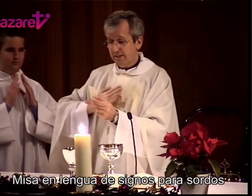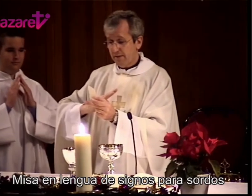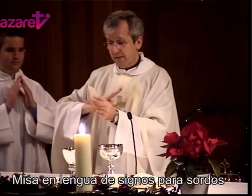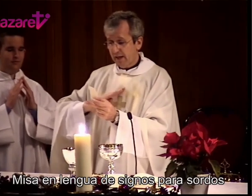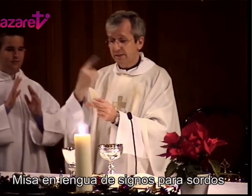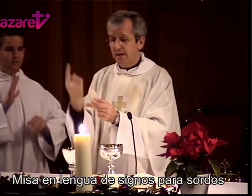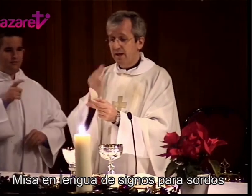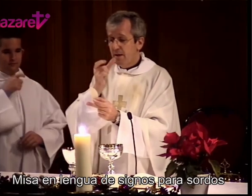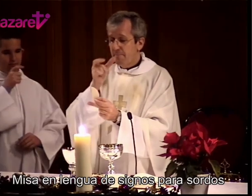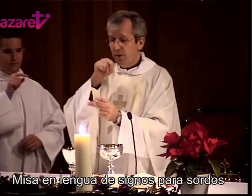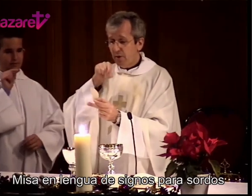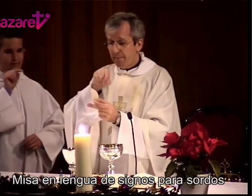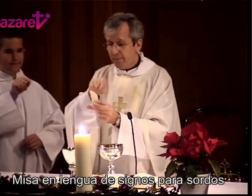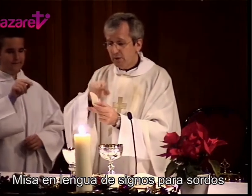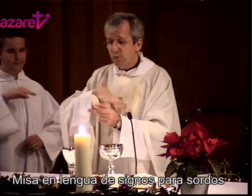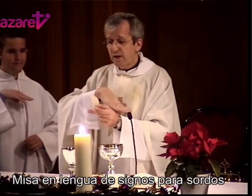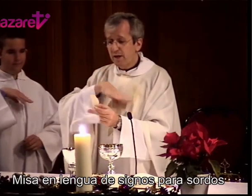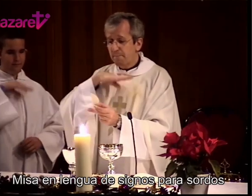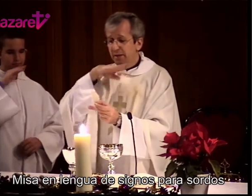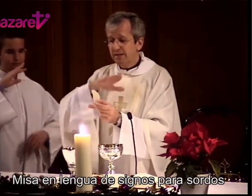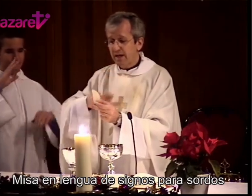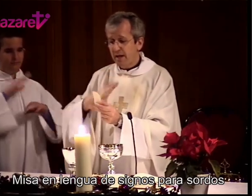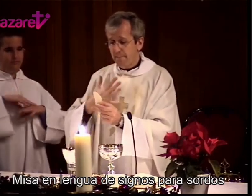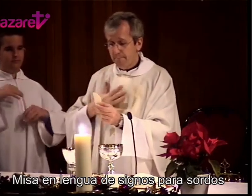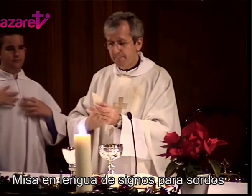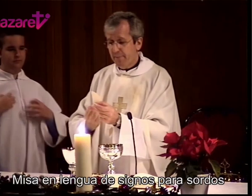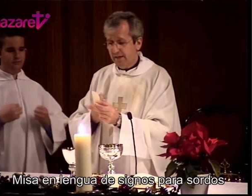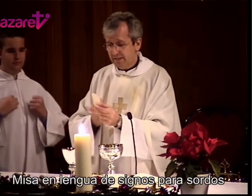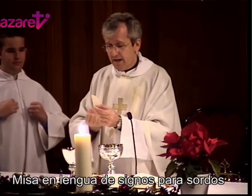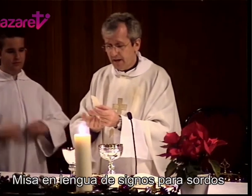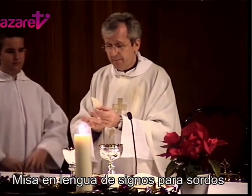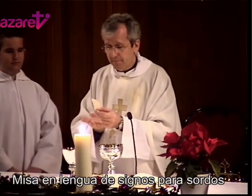mi casa, pero una palabra tuya bastará para sanarme.